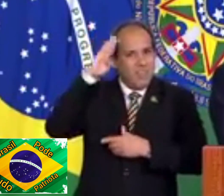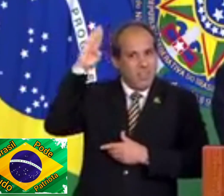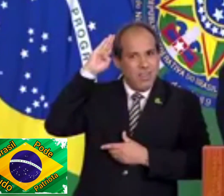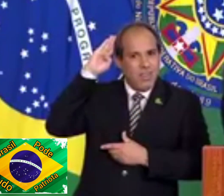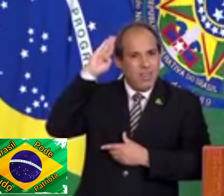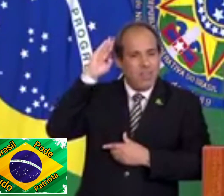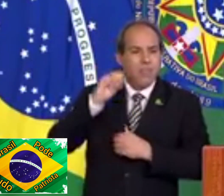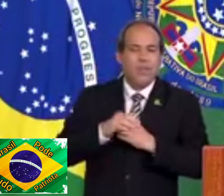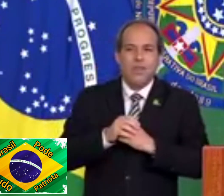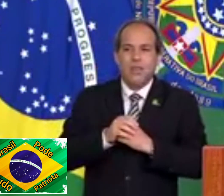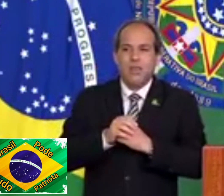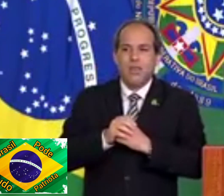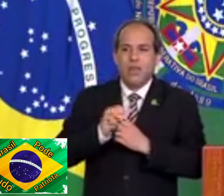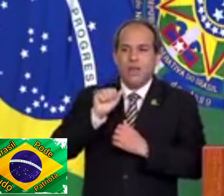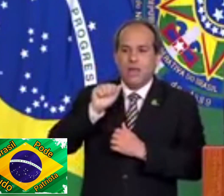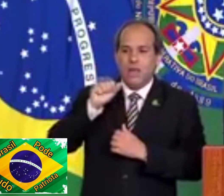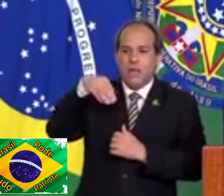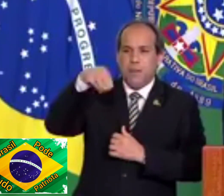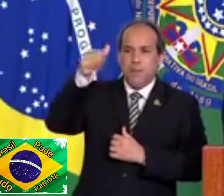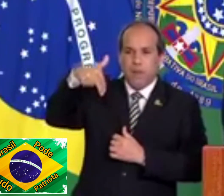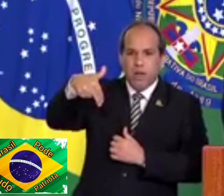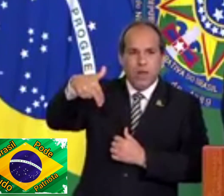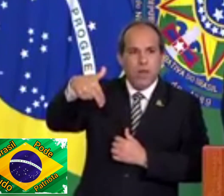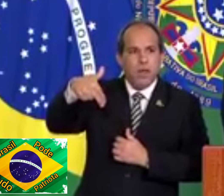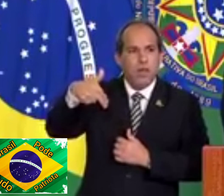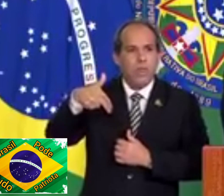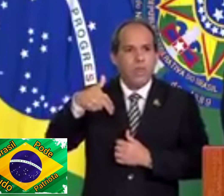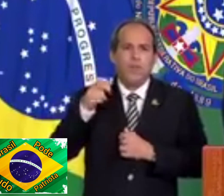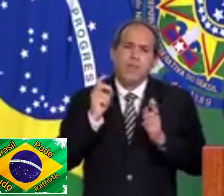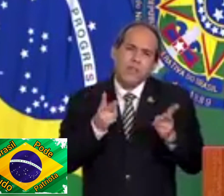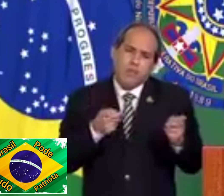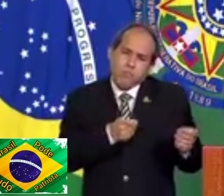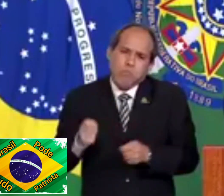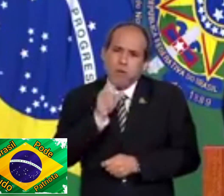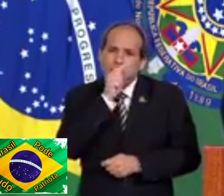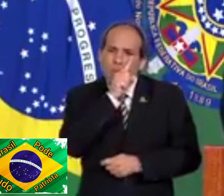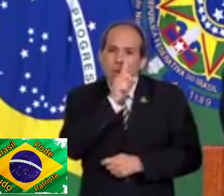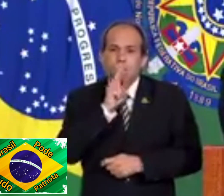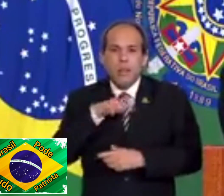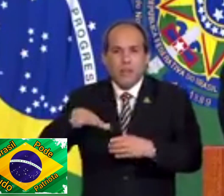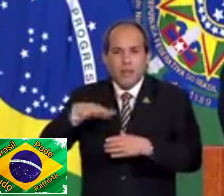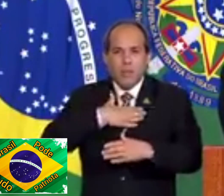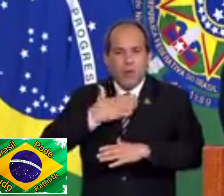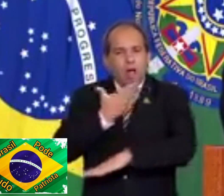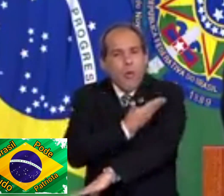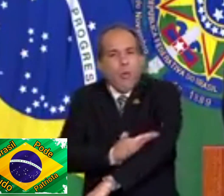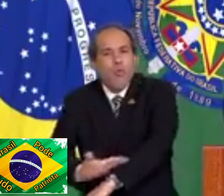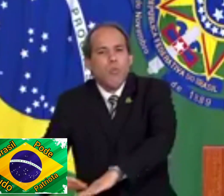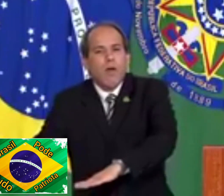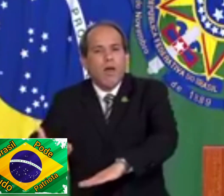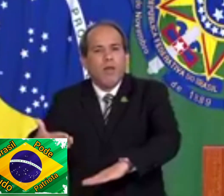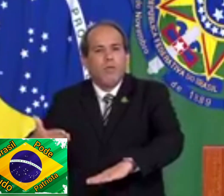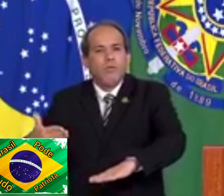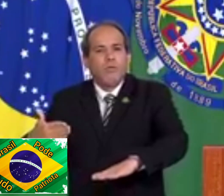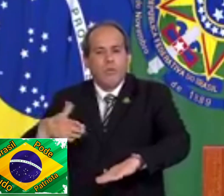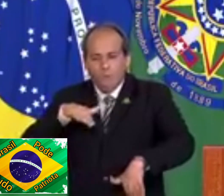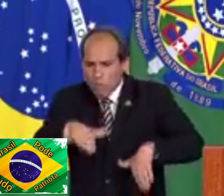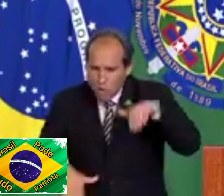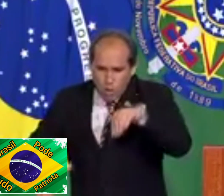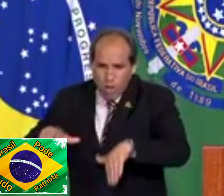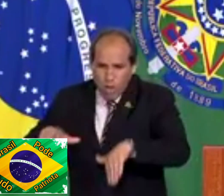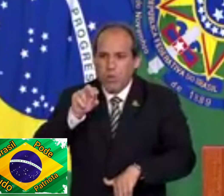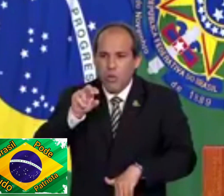semana, uma das atividades minhas, além de jogar uma pelada, era fazer 50 metros na piscina,